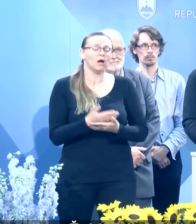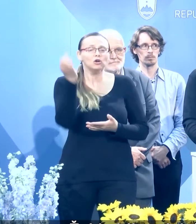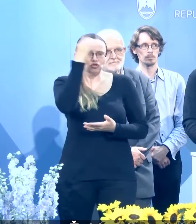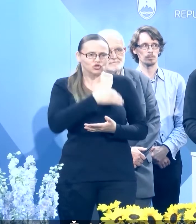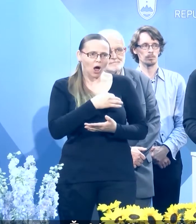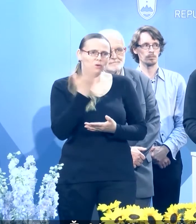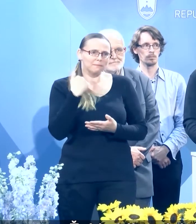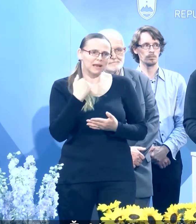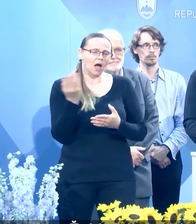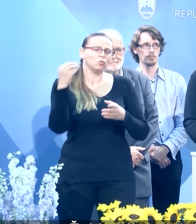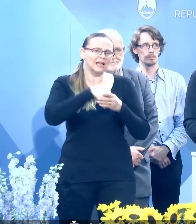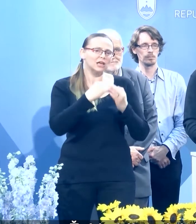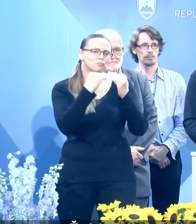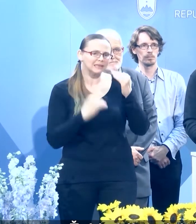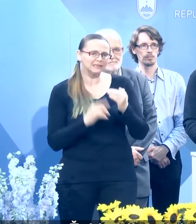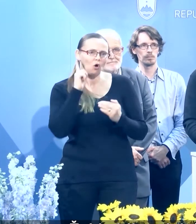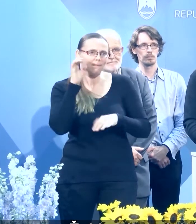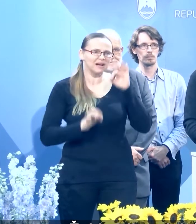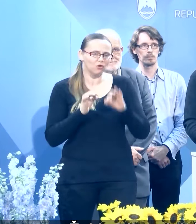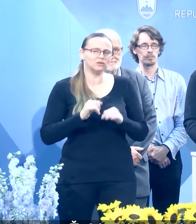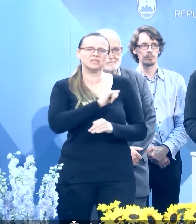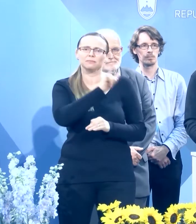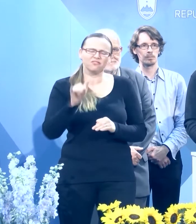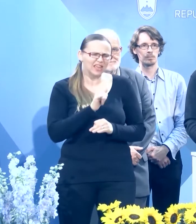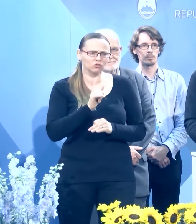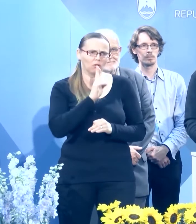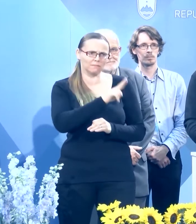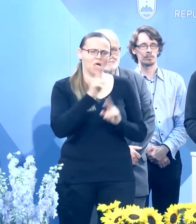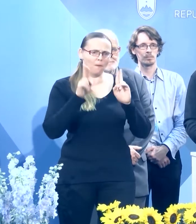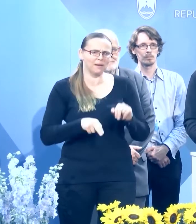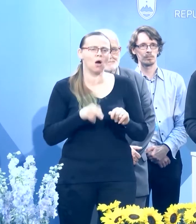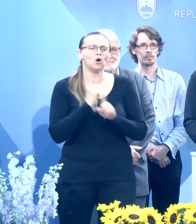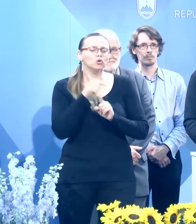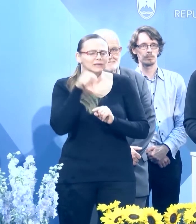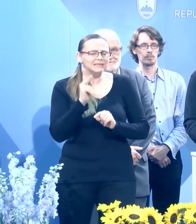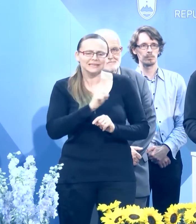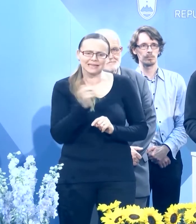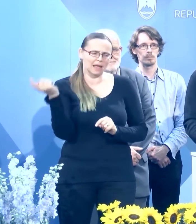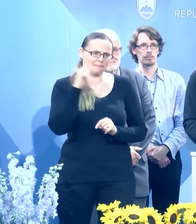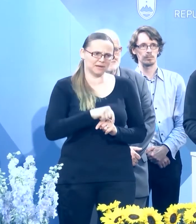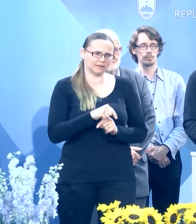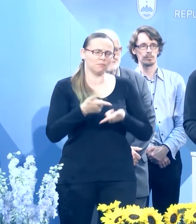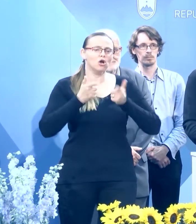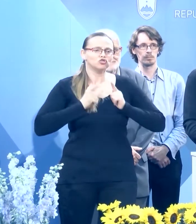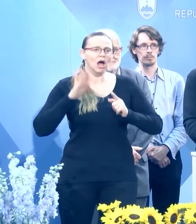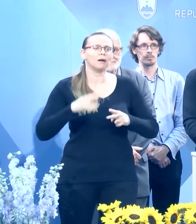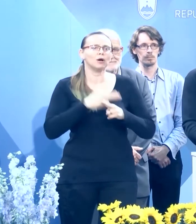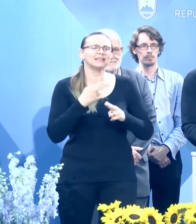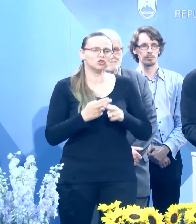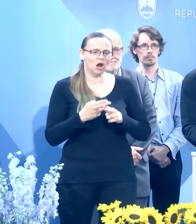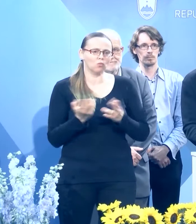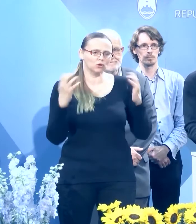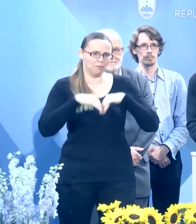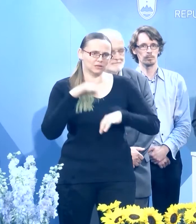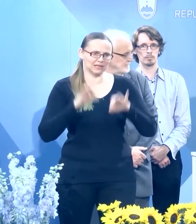bila nizka, ampak volivci imajo vedno prav, tudi tisti, ki ne pridejo. Čakamo državnozborske volitve.